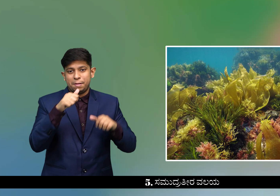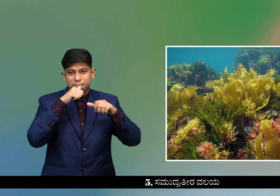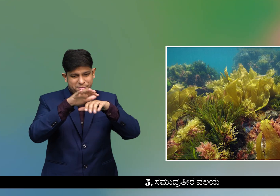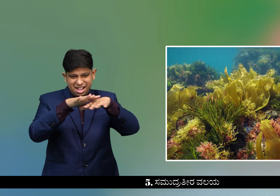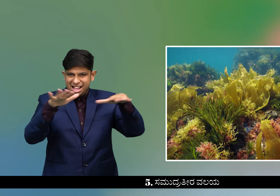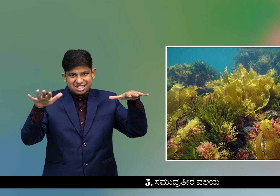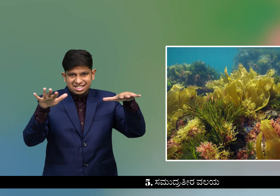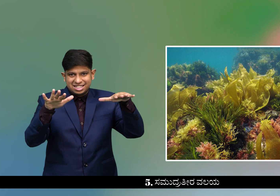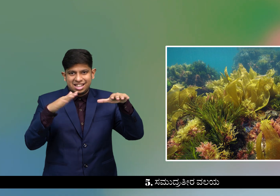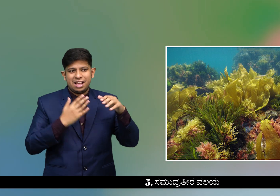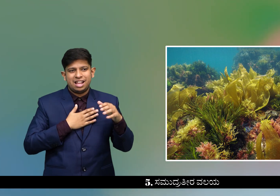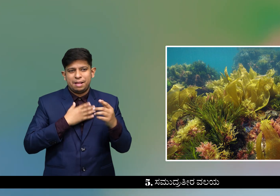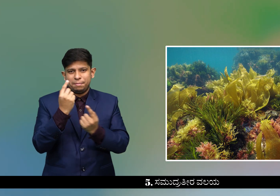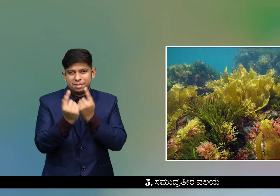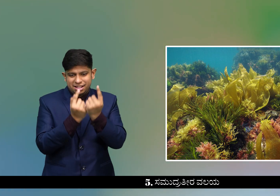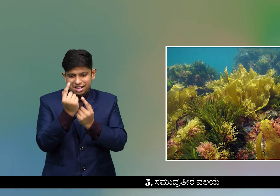ಸಮುದ್ರ ತೀರ ವಲಯ,